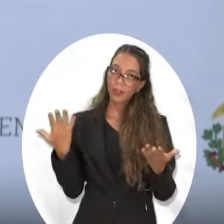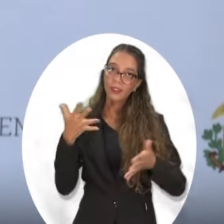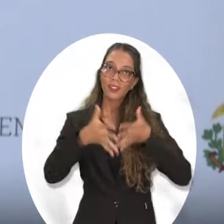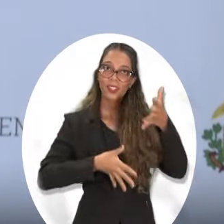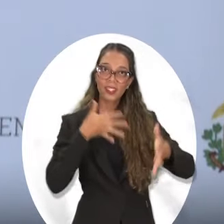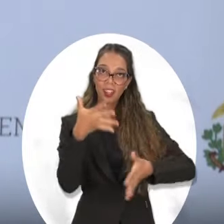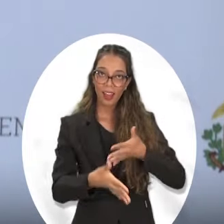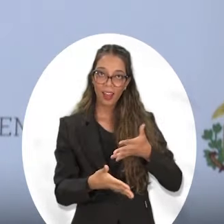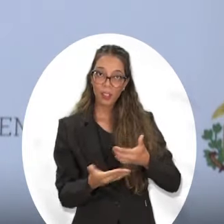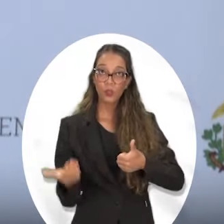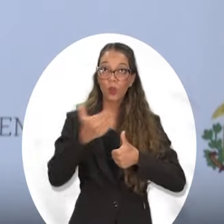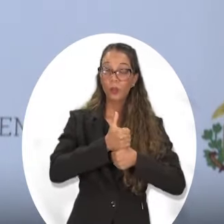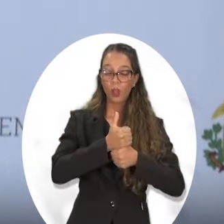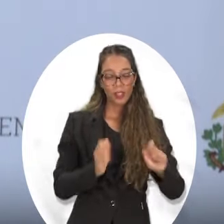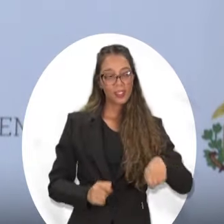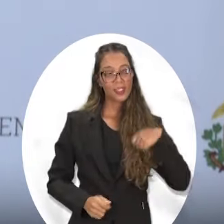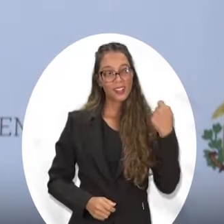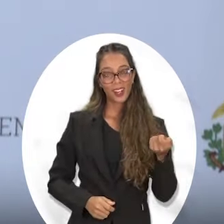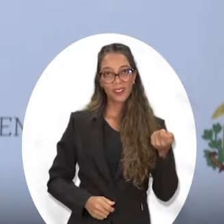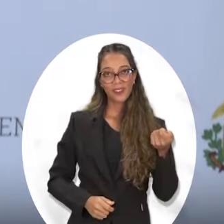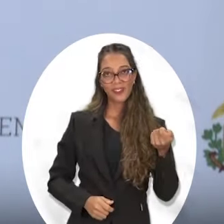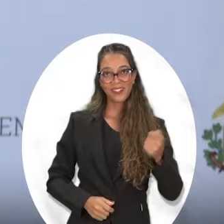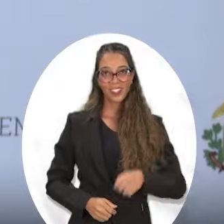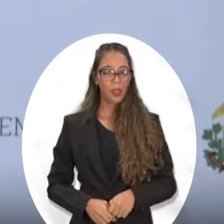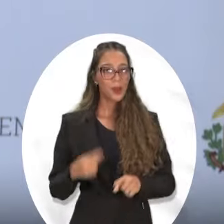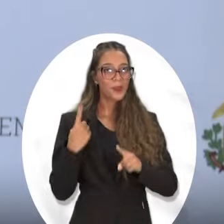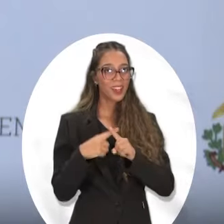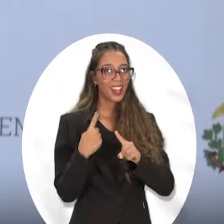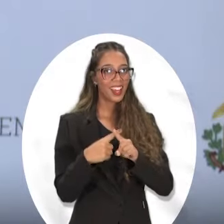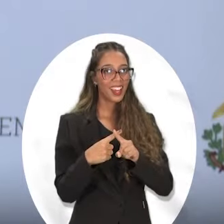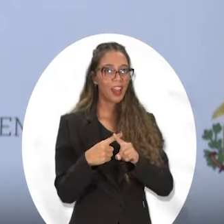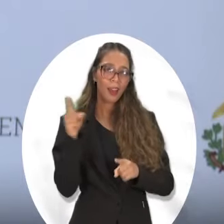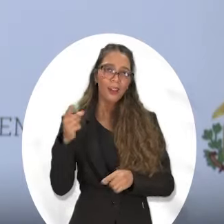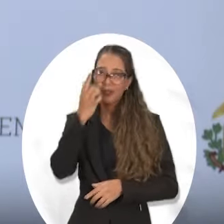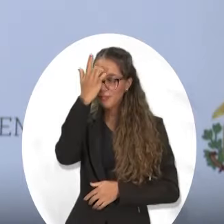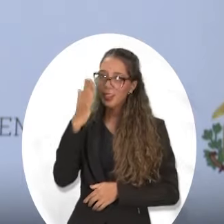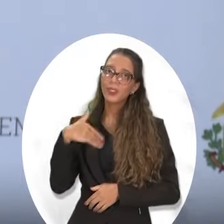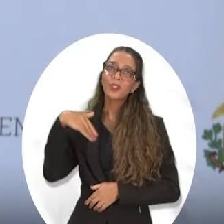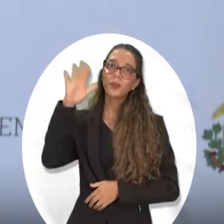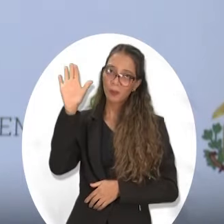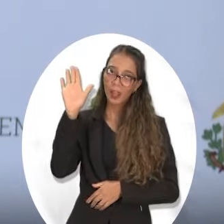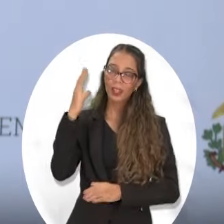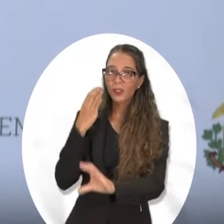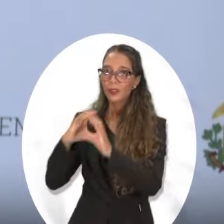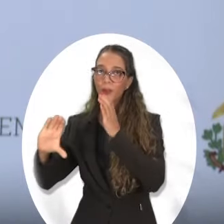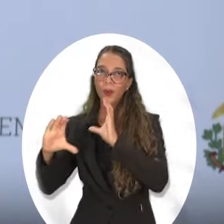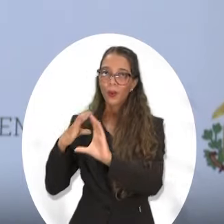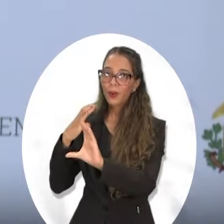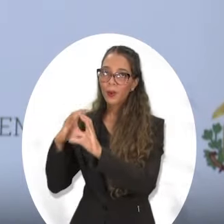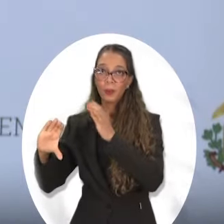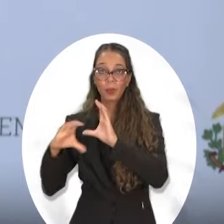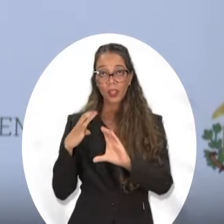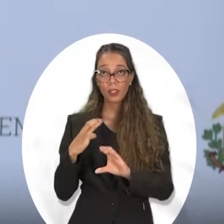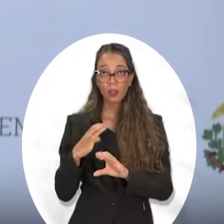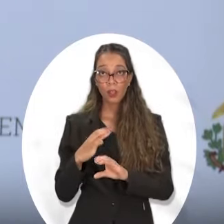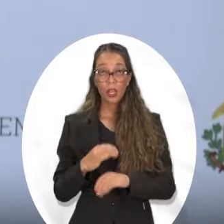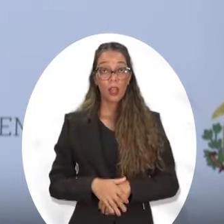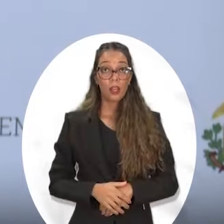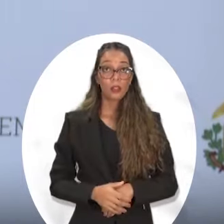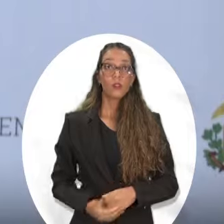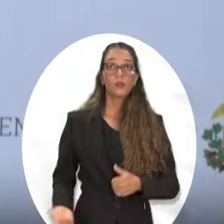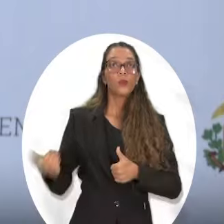na Libras ele é substituído pelo sinal. Isso porque, além dessa ser uma maneira mais prática de se comunicar, já que